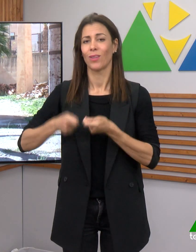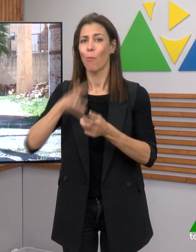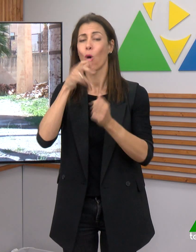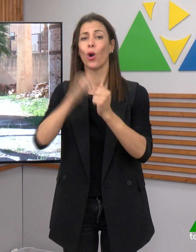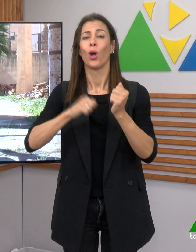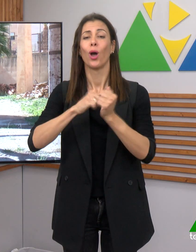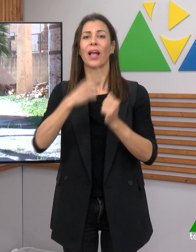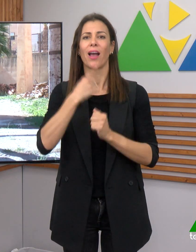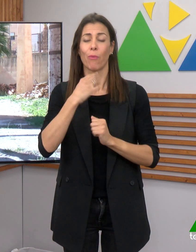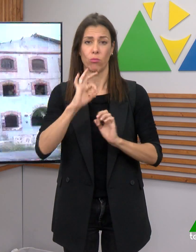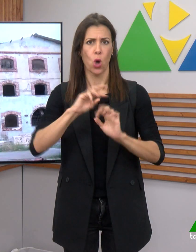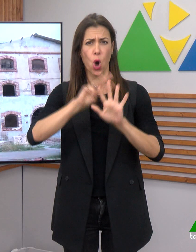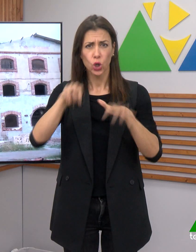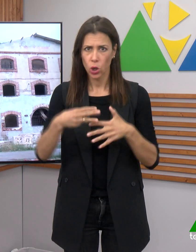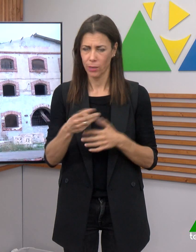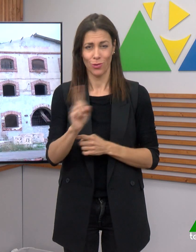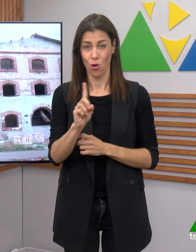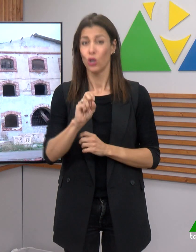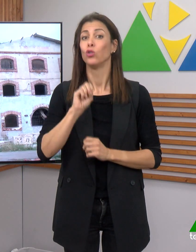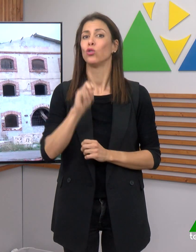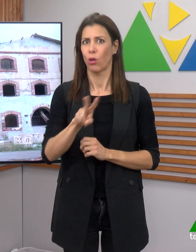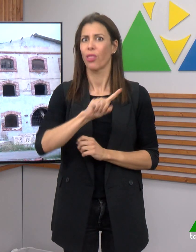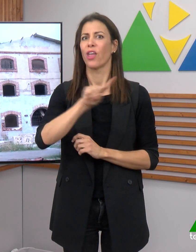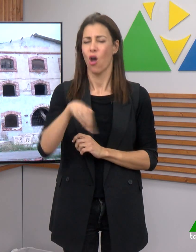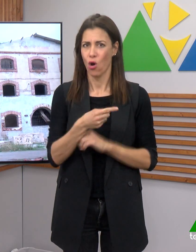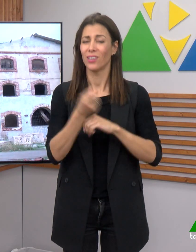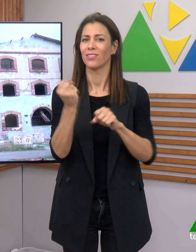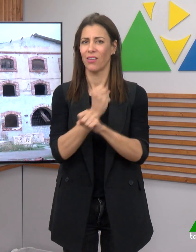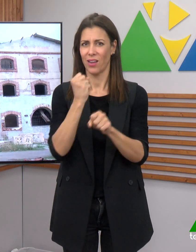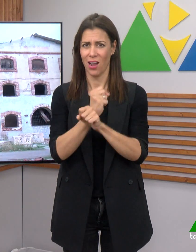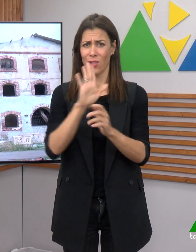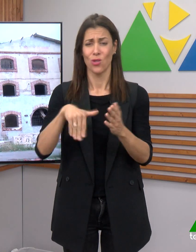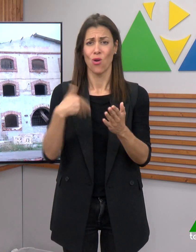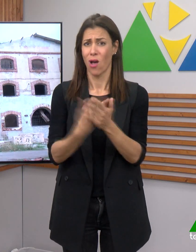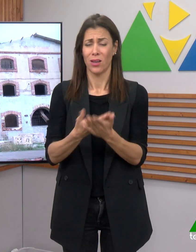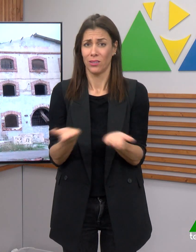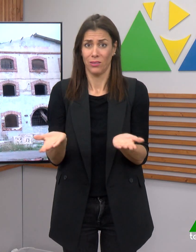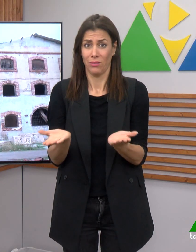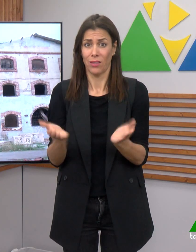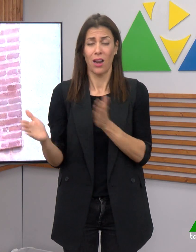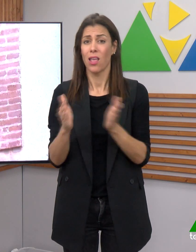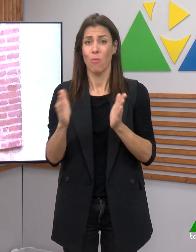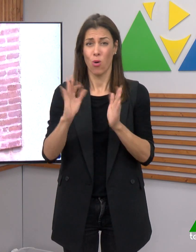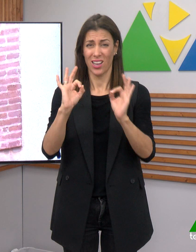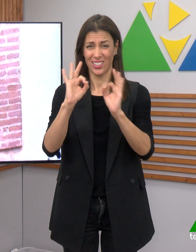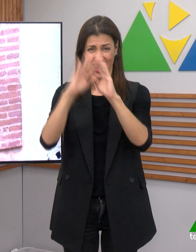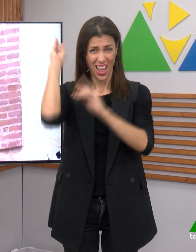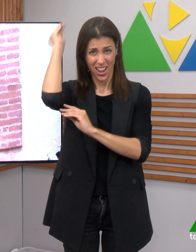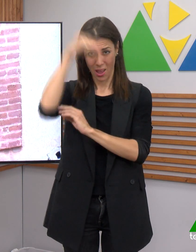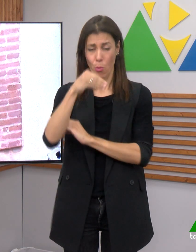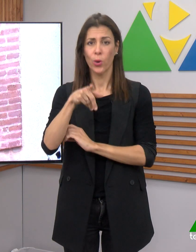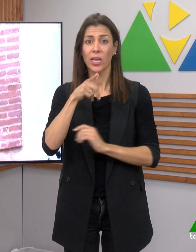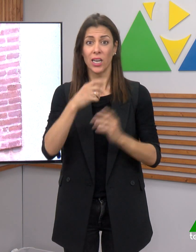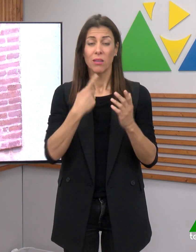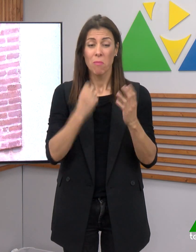8 horas, no, 12 horas, que es lo que trabajaban hasta bien entrado, hasta la época de la República, trabajaban de sol a